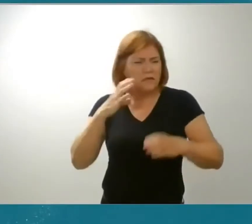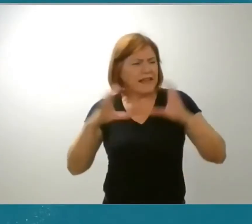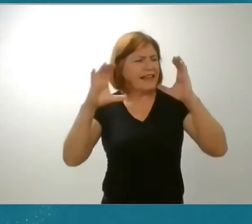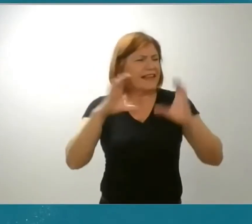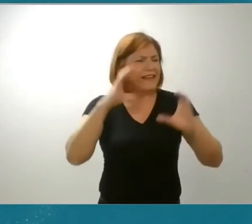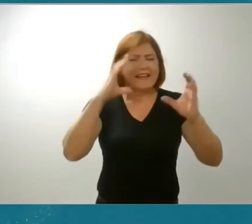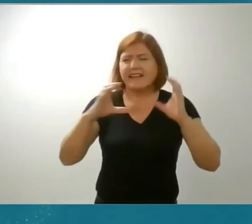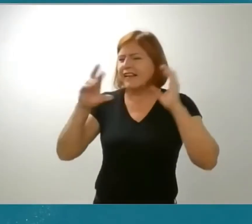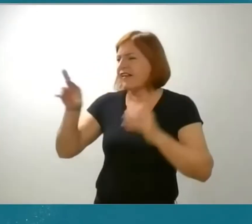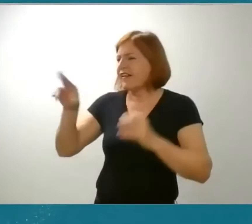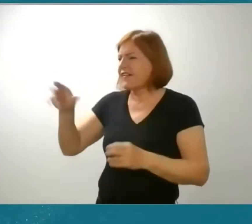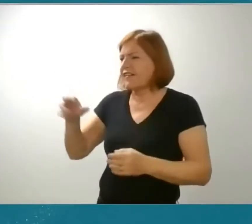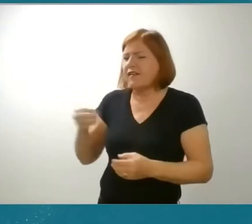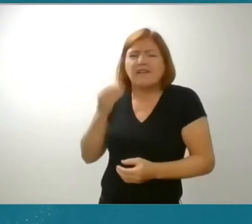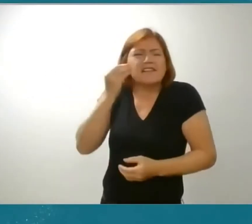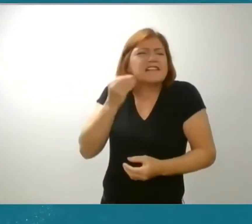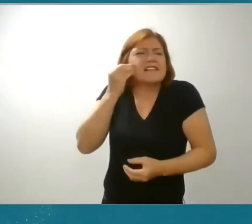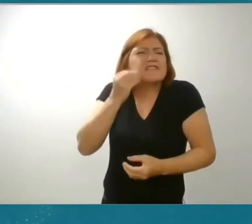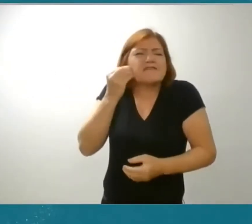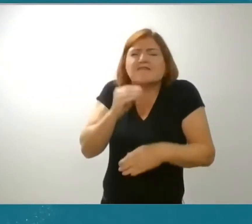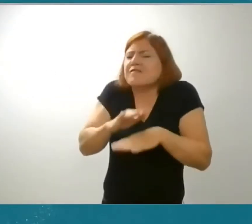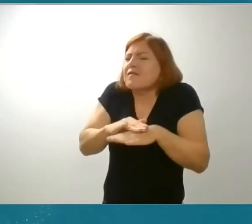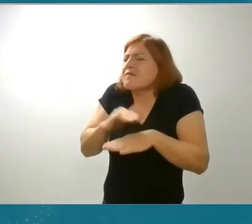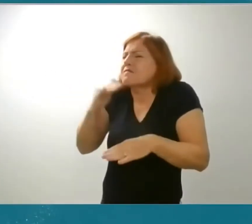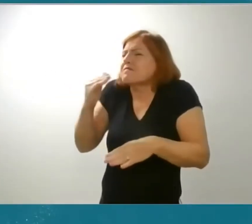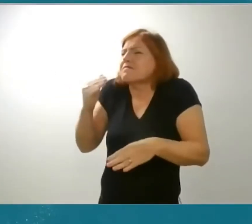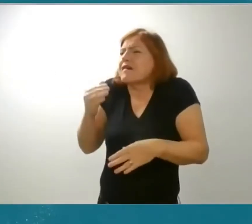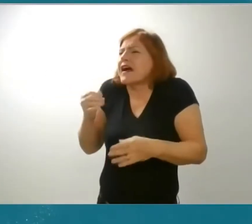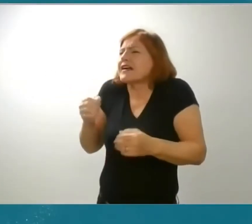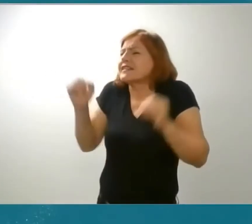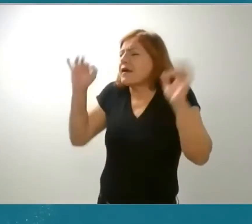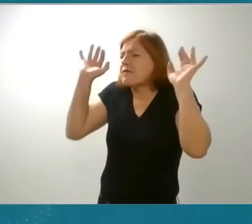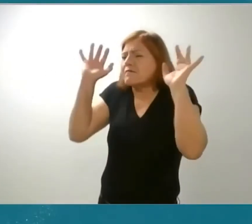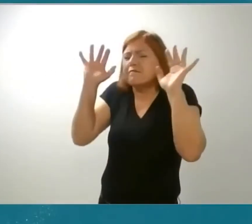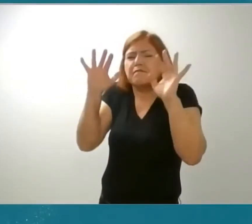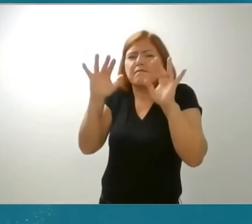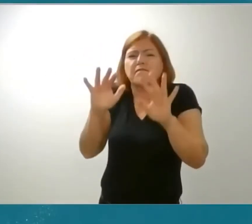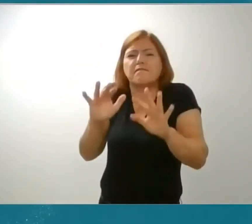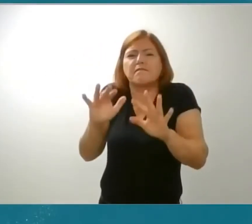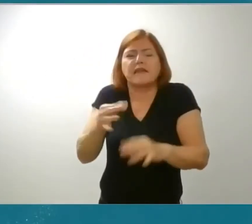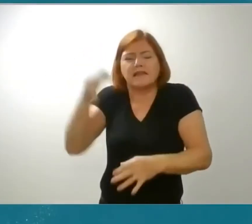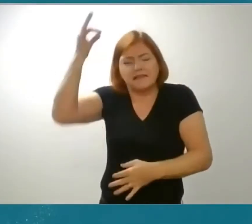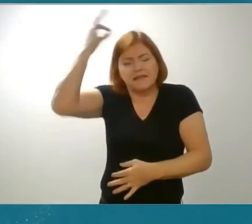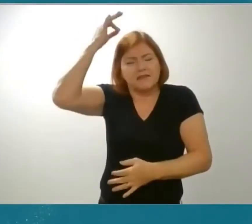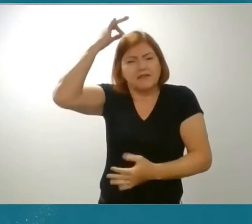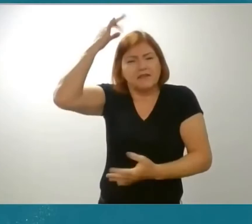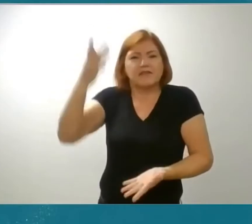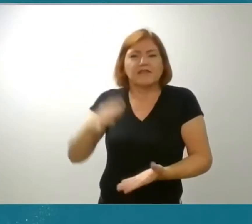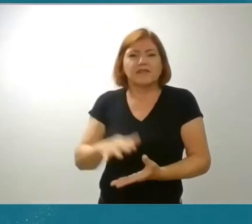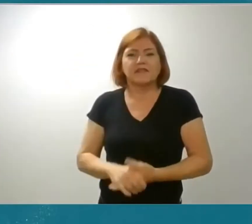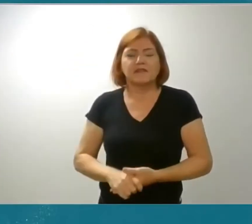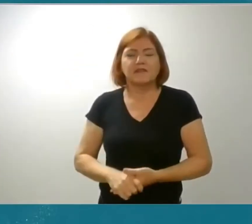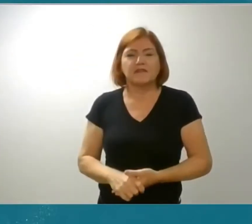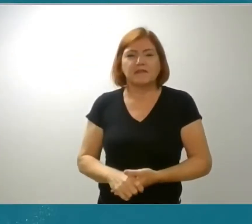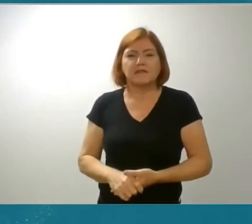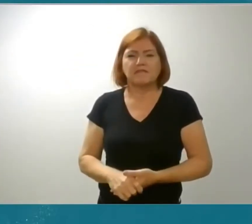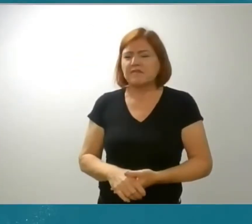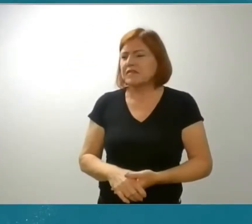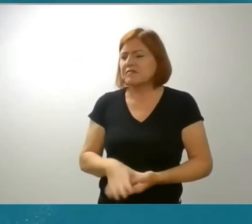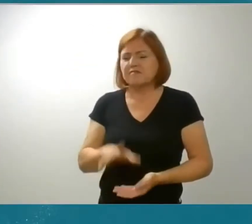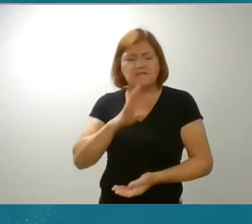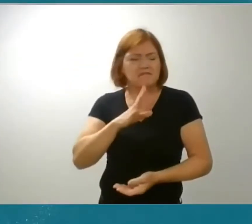acaba sendo vítima deles. Então, irmãos, vamos mudar de plano. Arrependei-vos, porque está próximo ao reino dos céus.